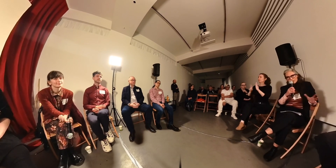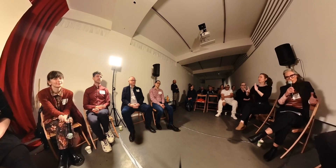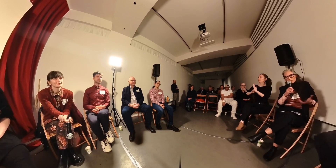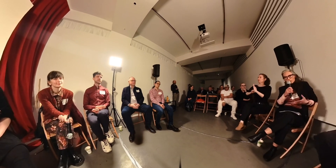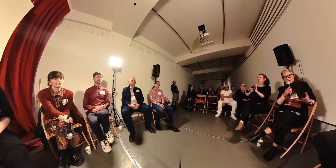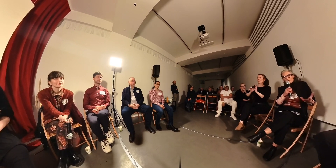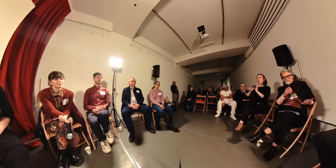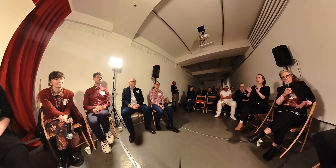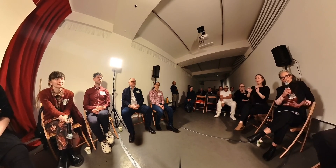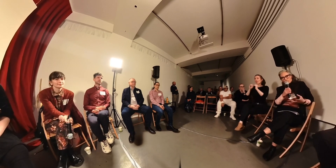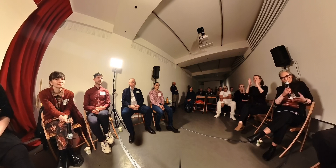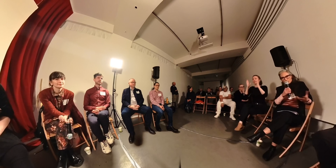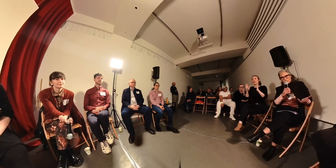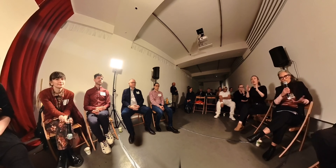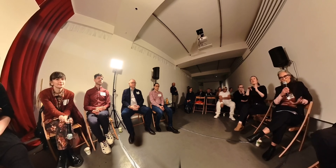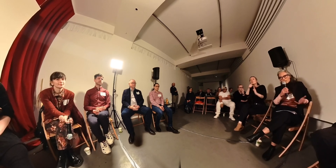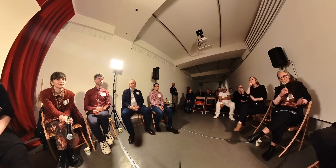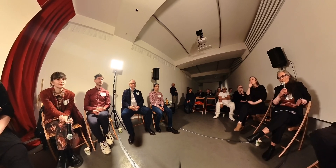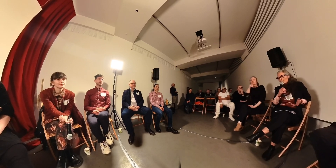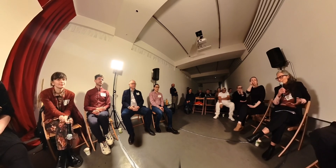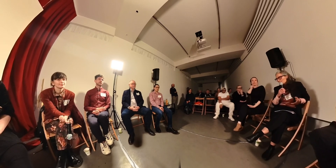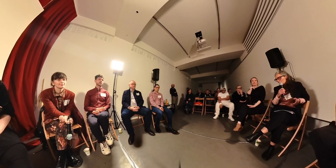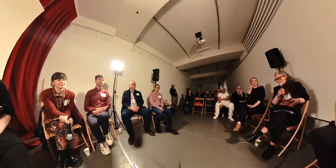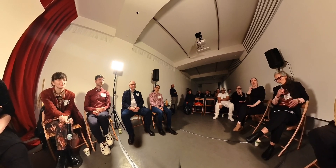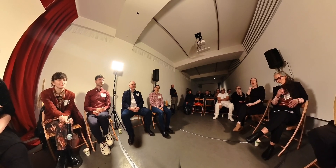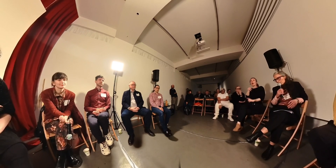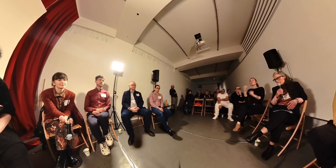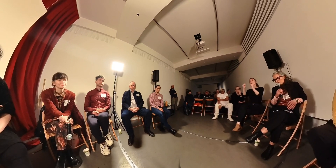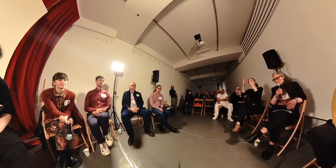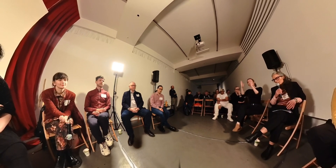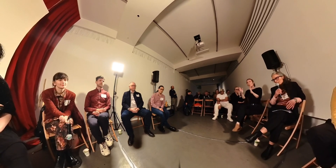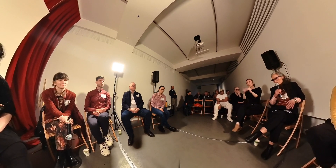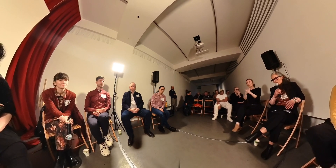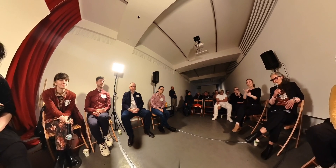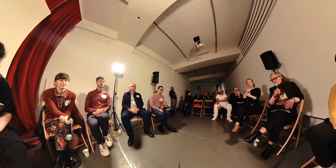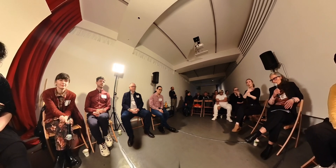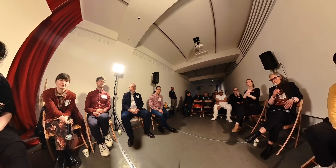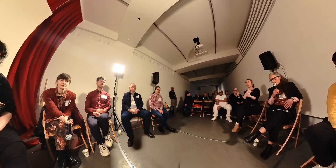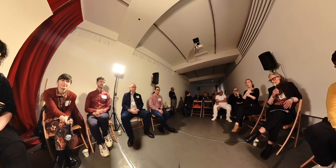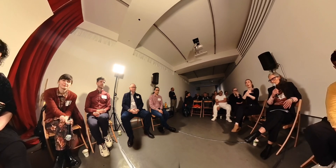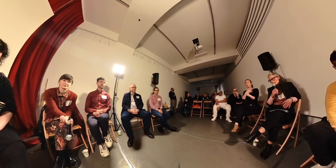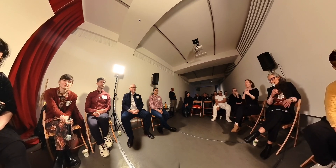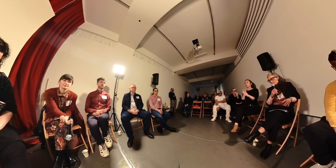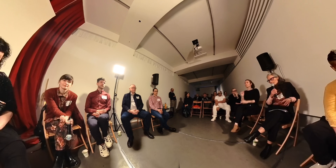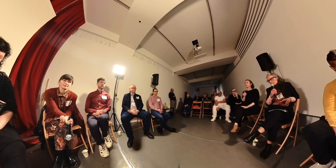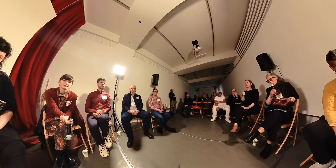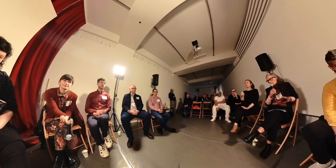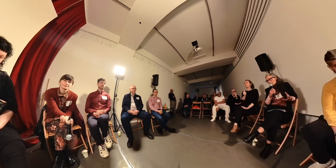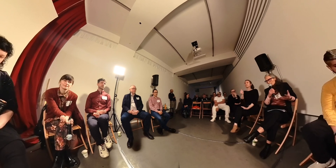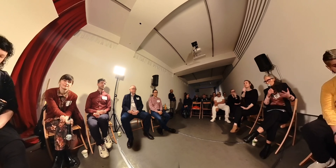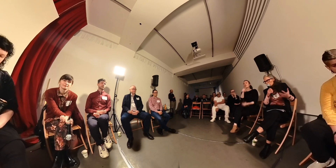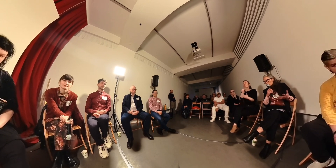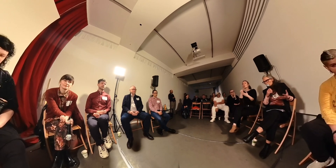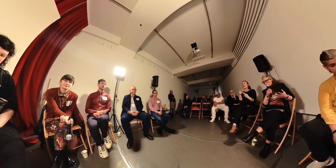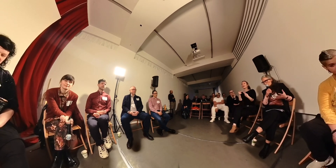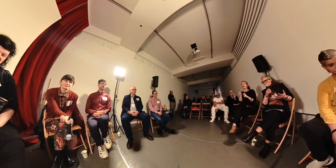jako one woman show versus ta vila, to prostředí, kde ona vede teda jakoby